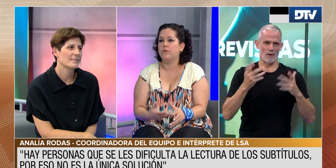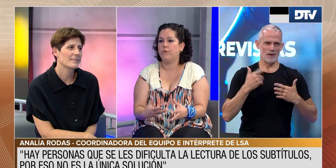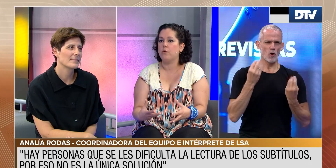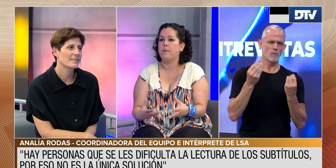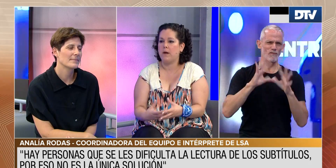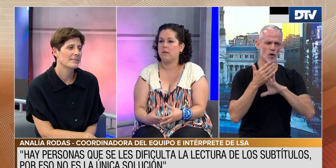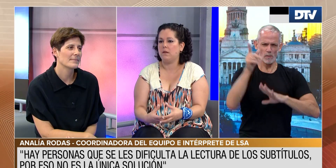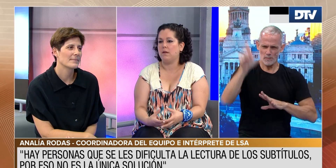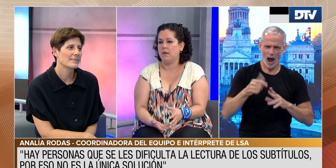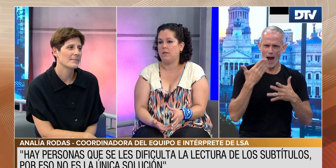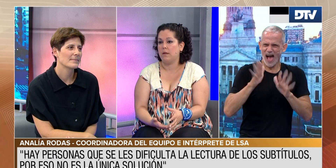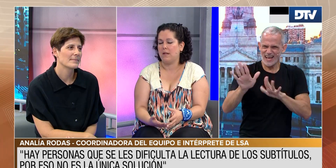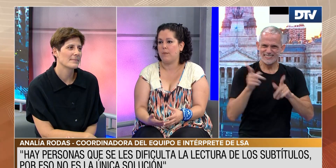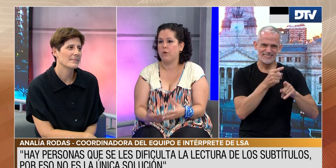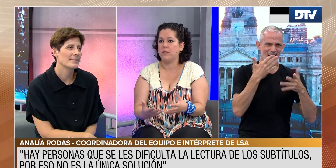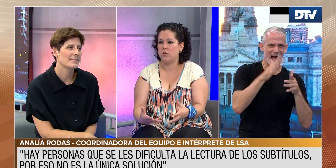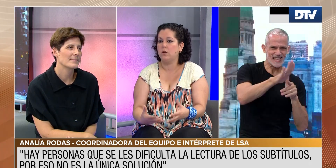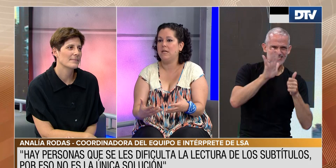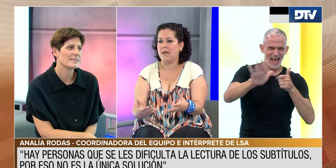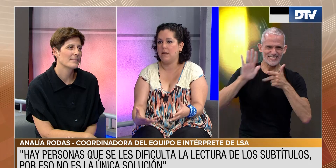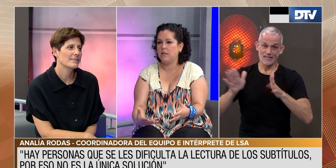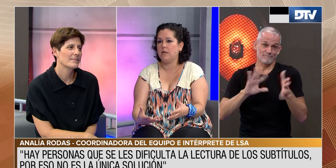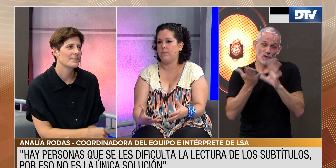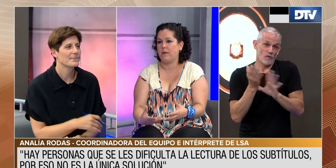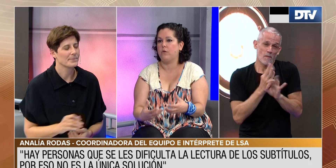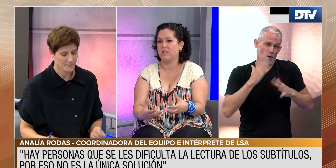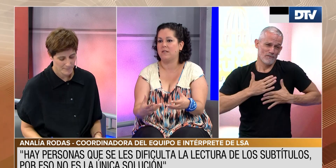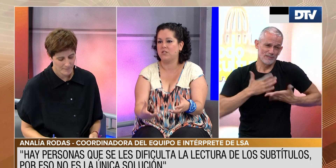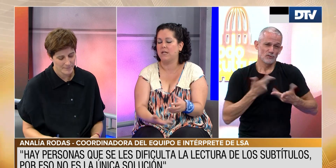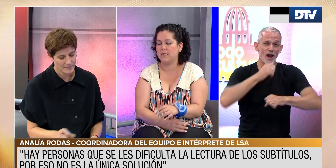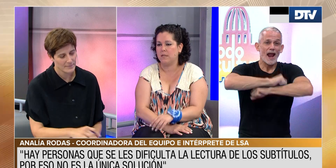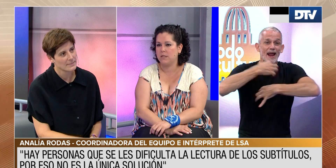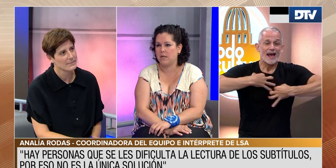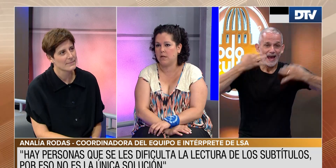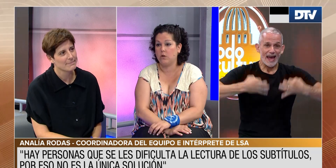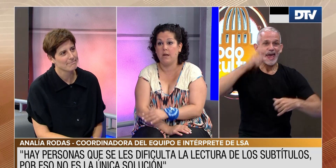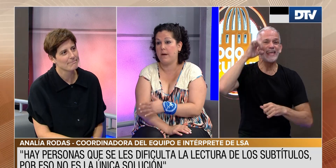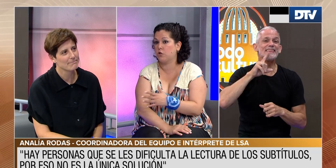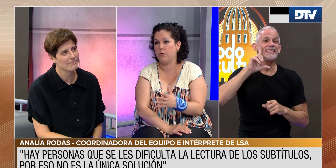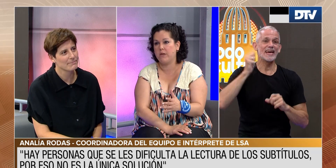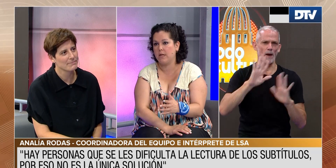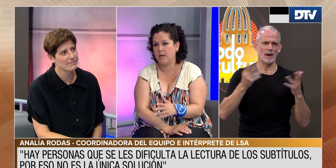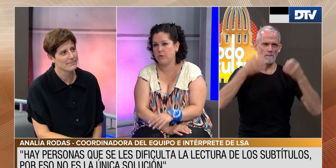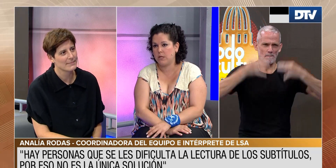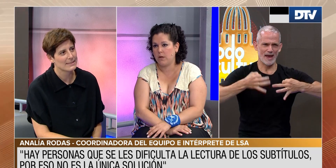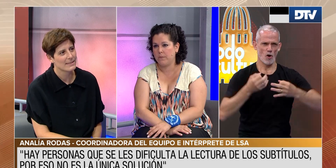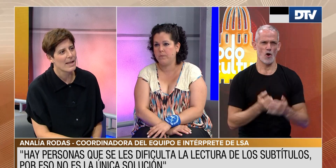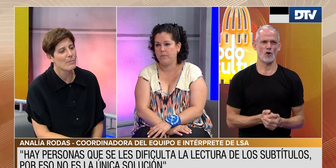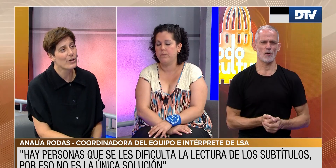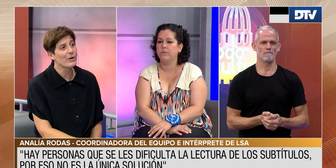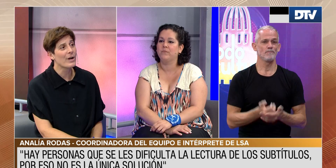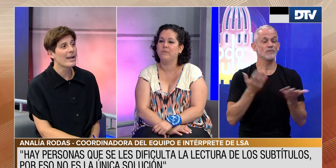Todo eso forma parte de la profesión y la ética para poder hacer llegar ese mensaje con la mayor fidelidad